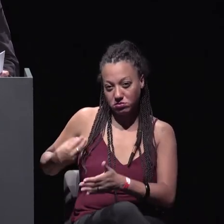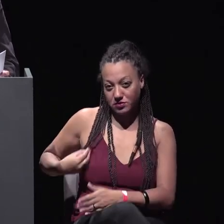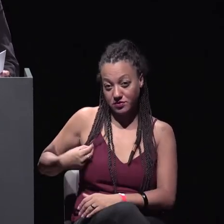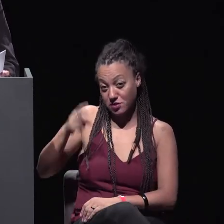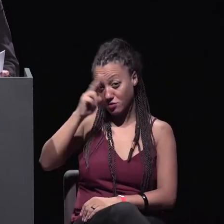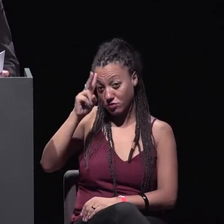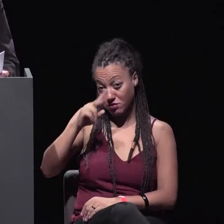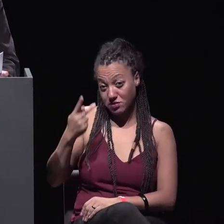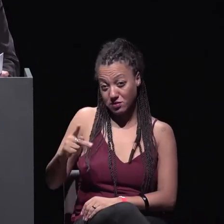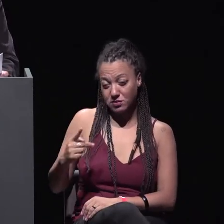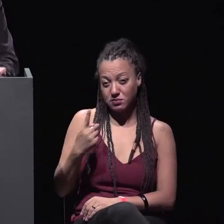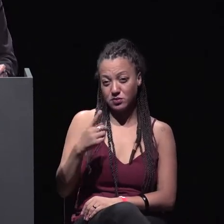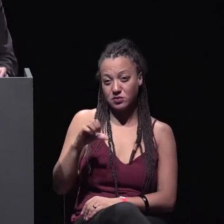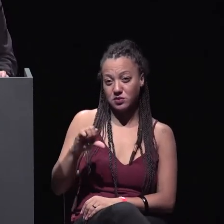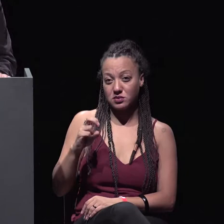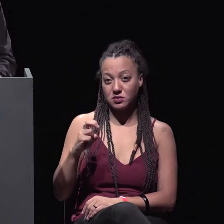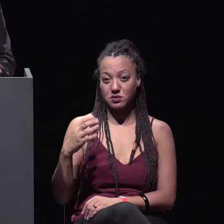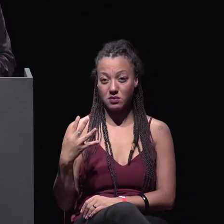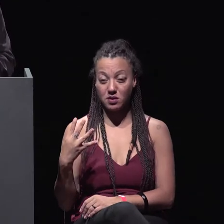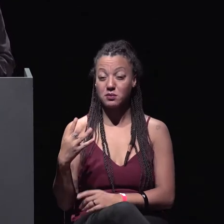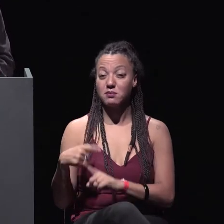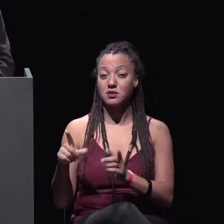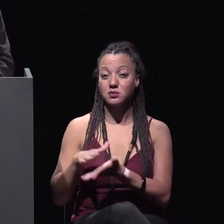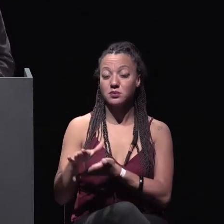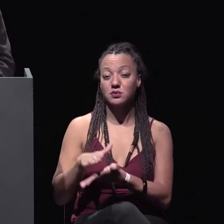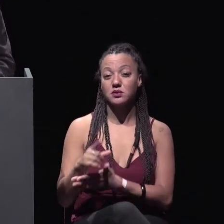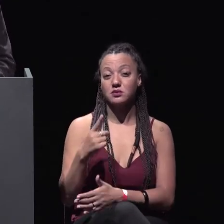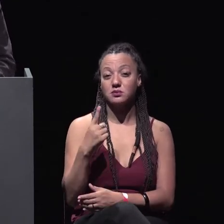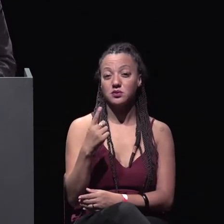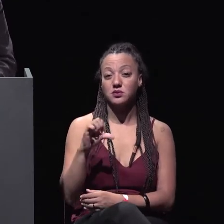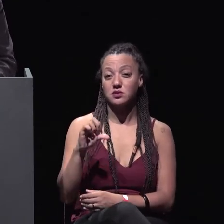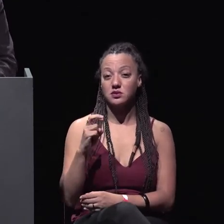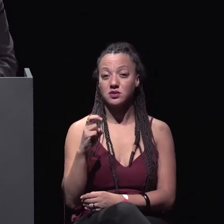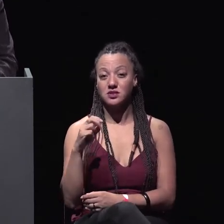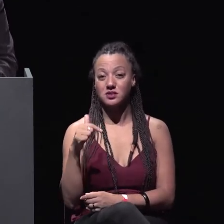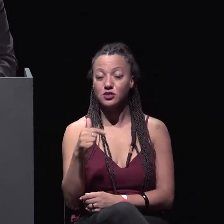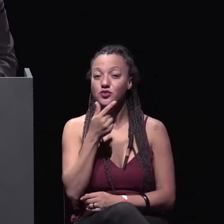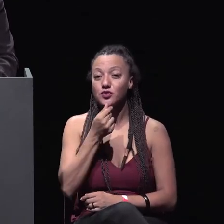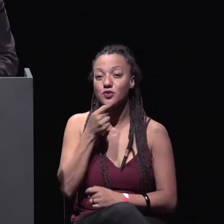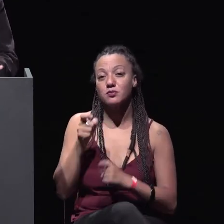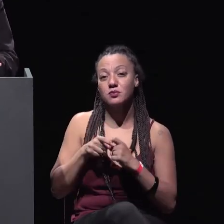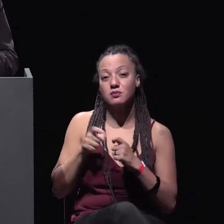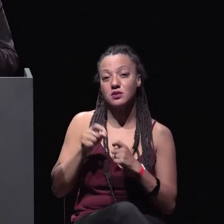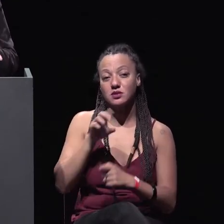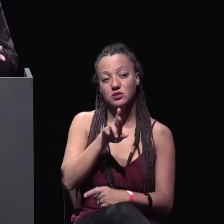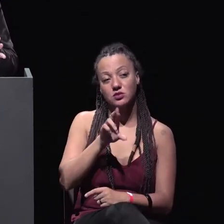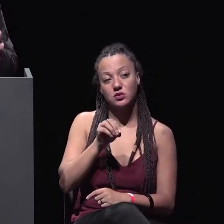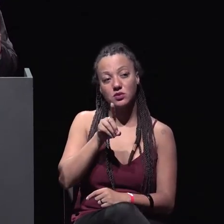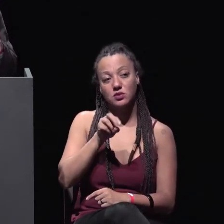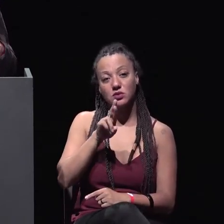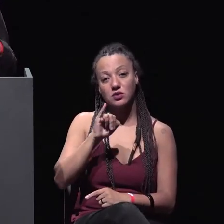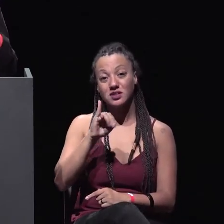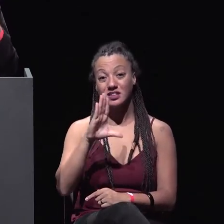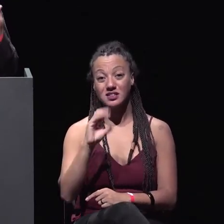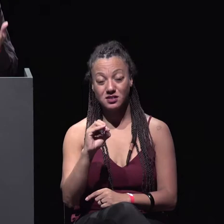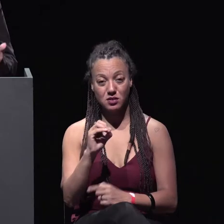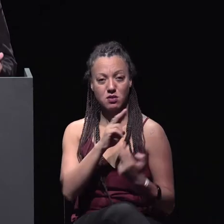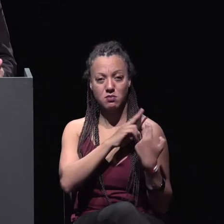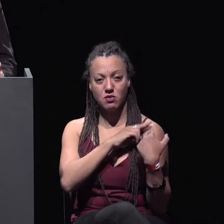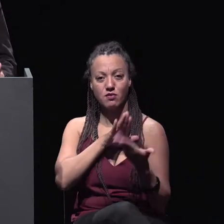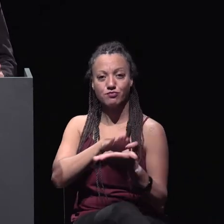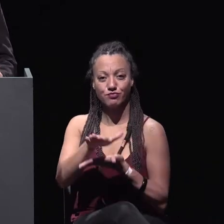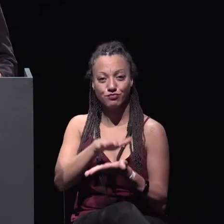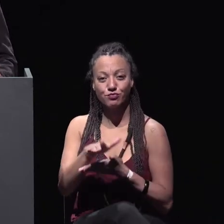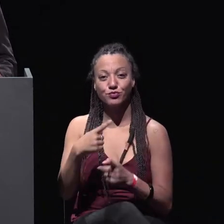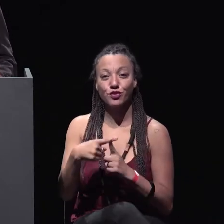54 publicado em 57 por um médico chamado rodrigo bretas esse rodrigo bretas é o grande